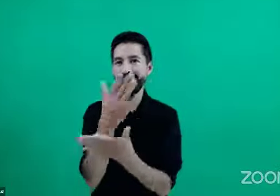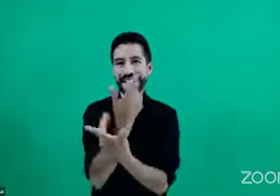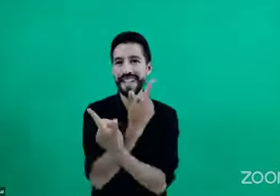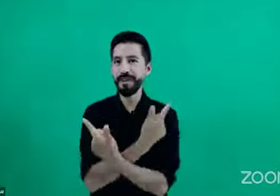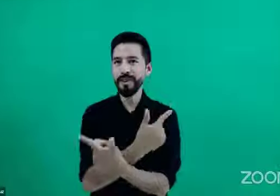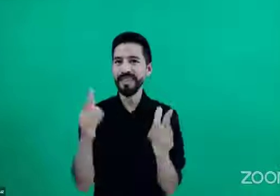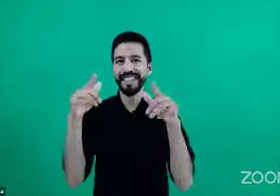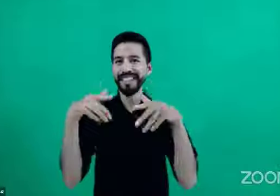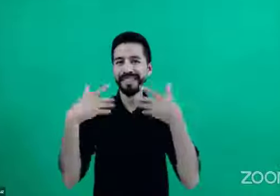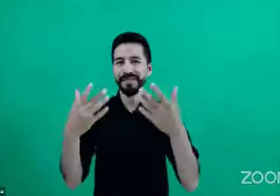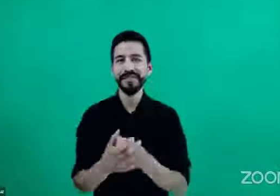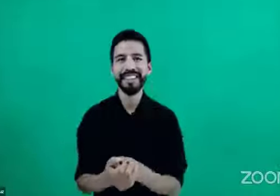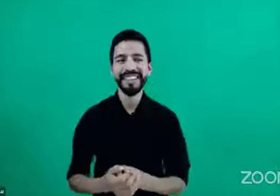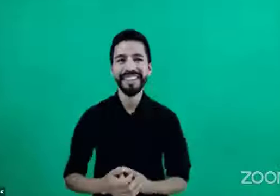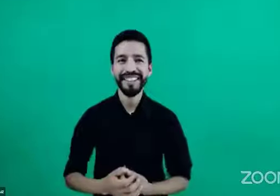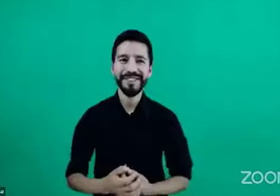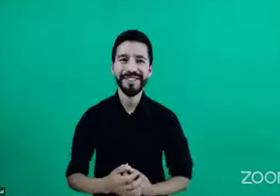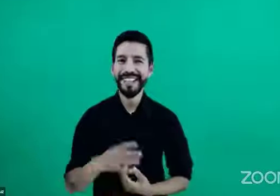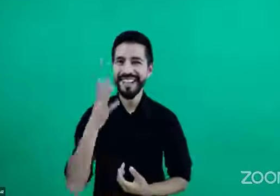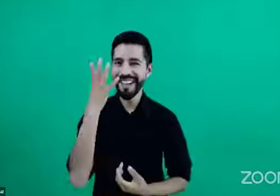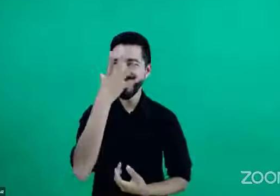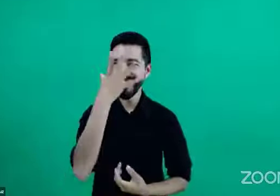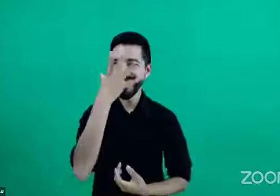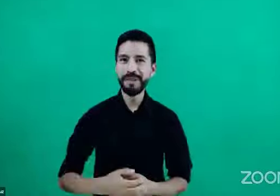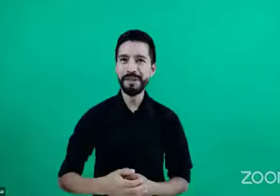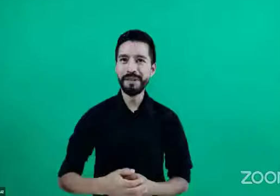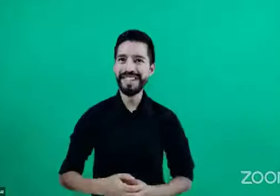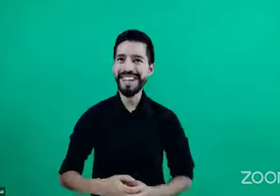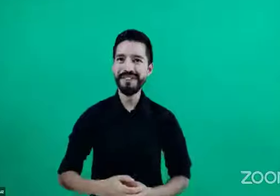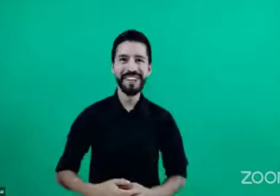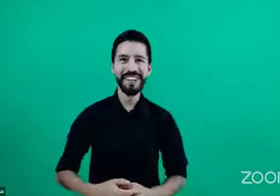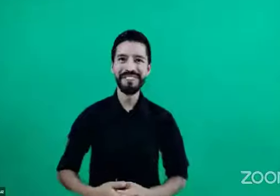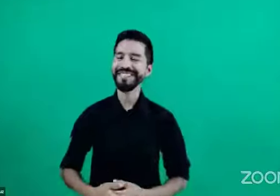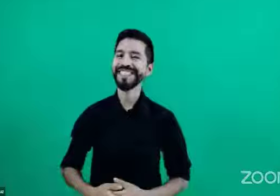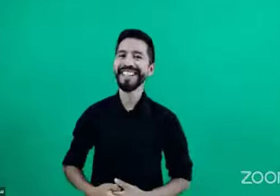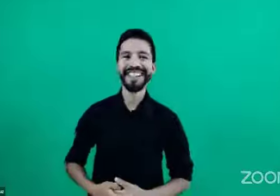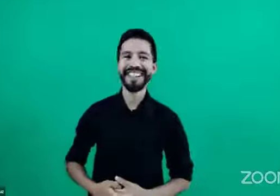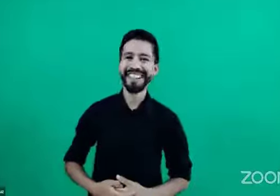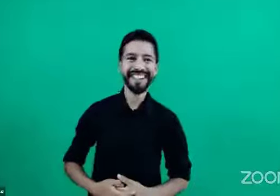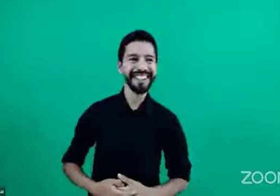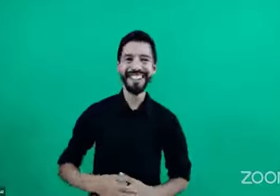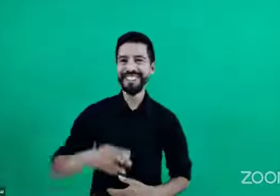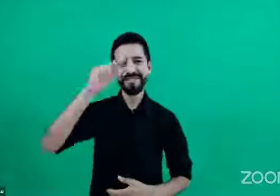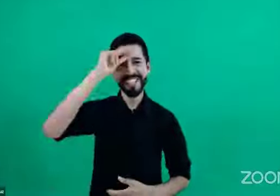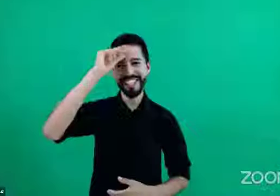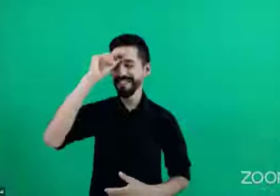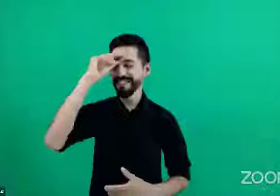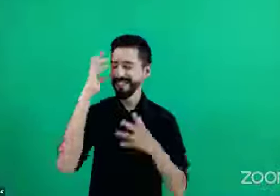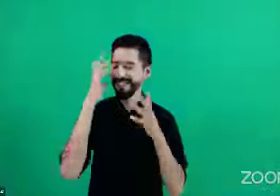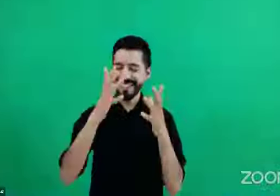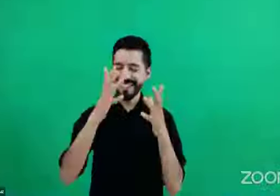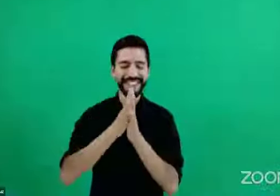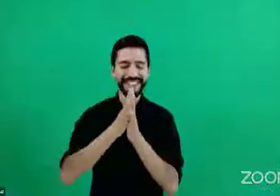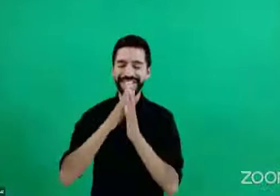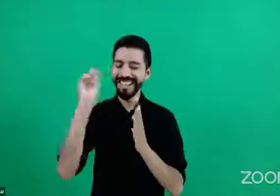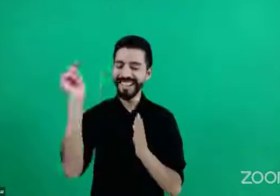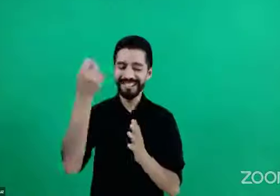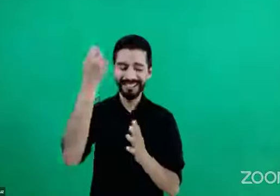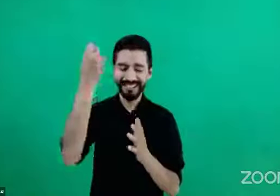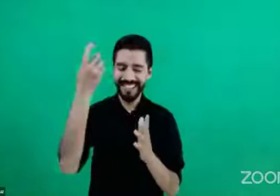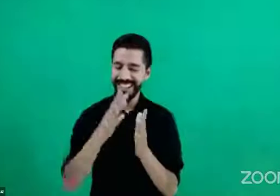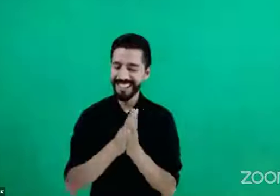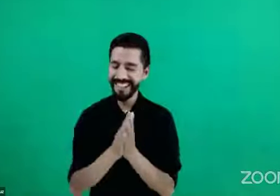puedan ingresar cuando quieran. Eso sería genial. Y pues ahí con Manuel, yo sé que él tiene muchísimo conocimiento en cuanto a